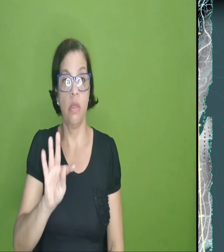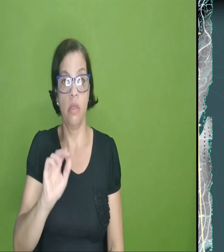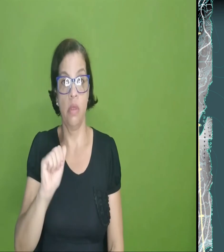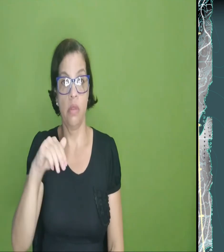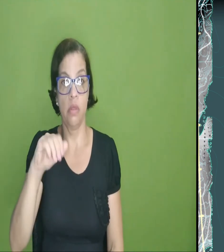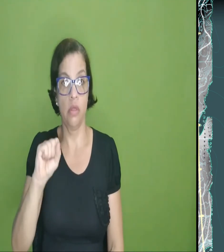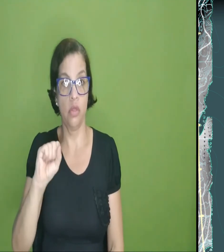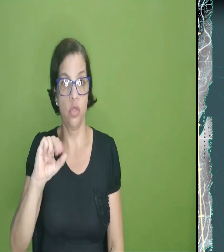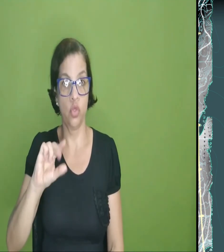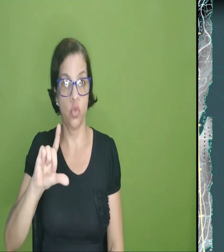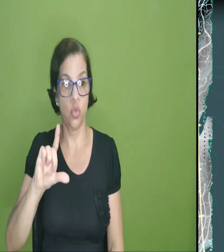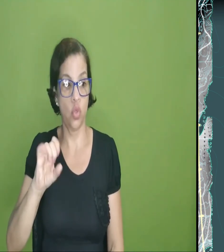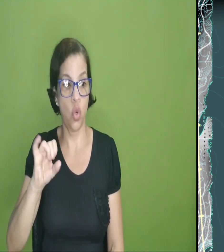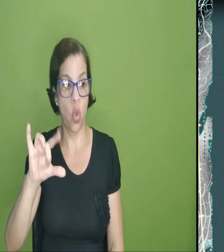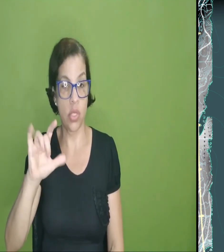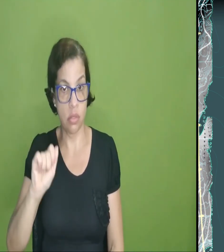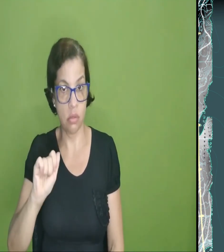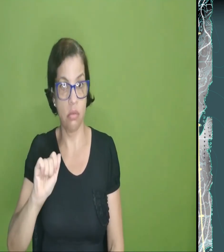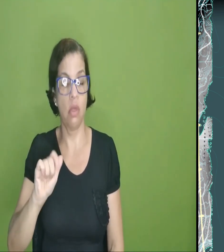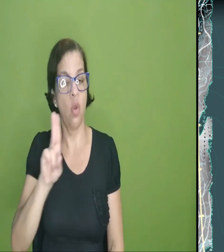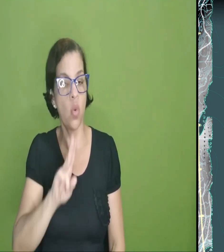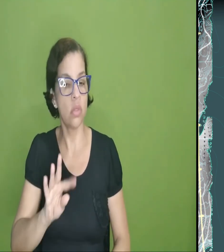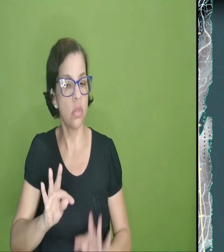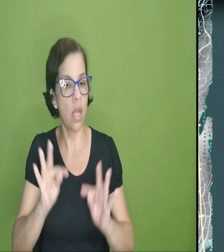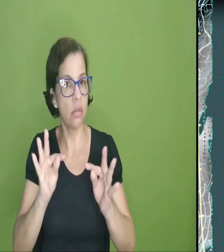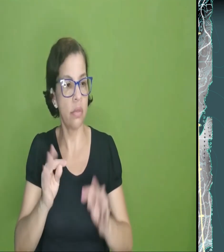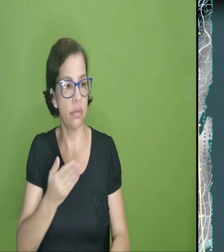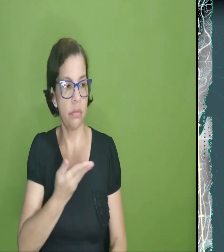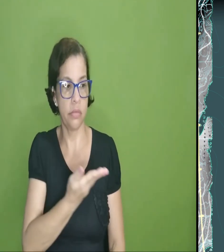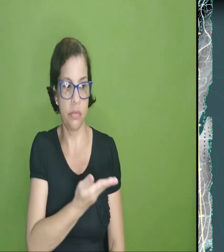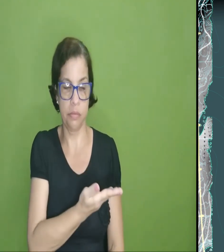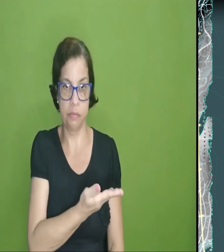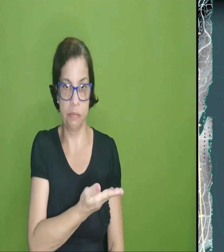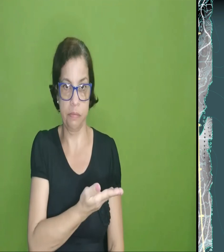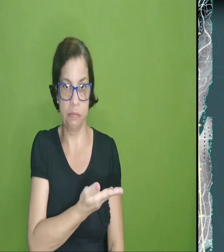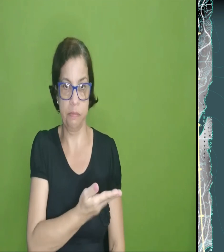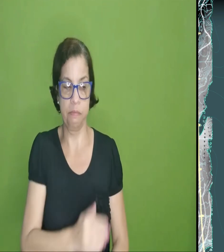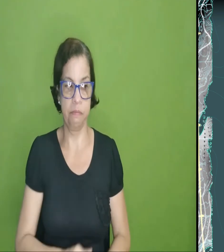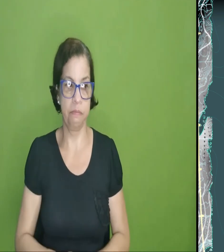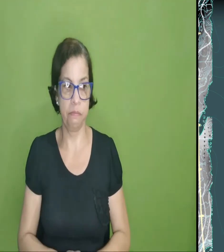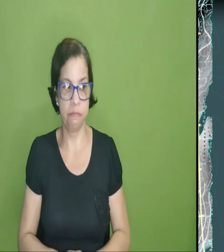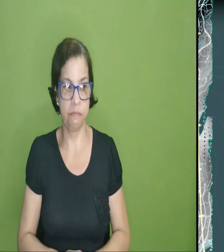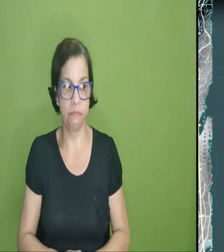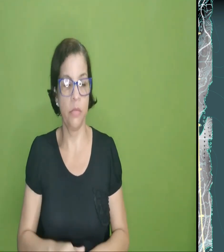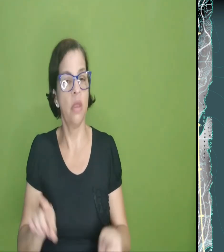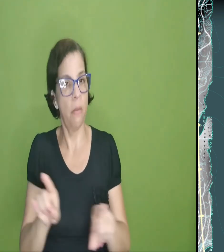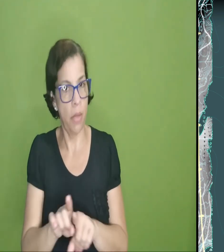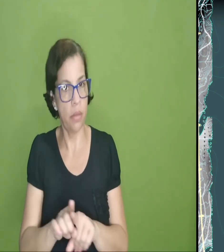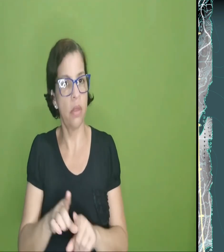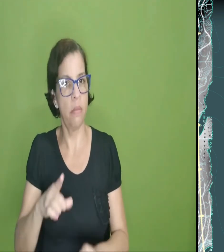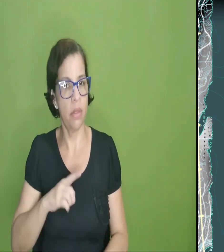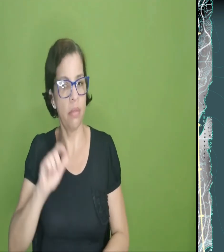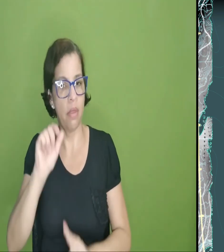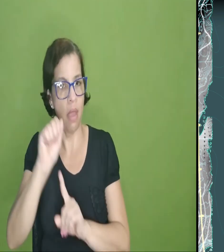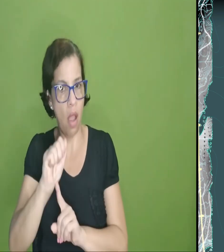existem alfa-bloqueadores não seletivos para receptores alfa-1 e alfa-2, como a fentolamina, usada no tratamento da